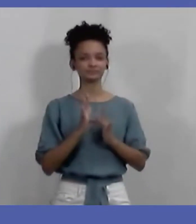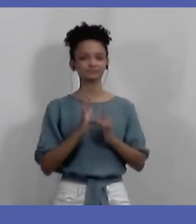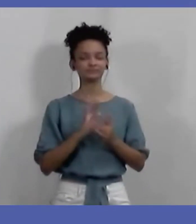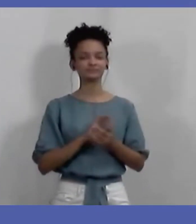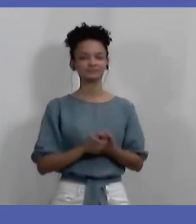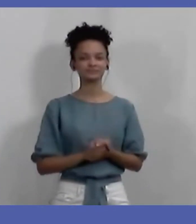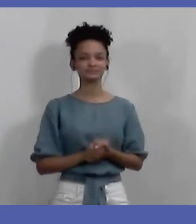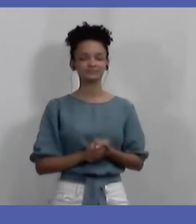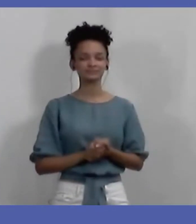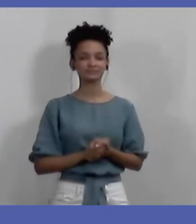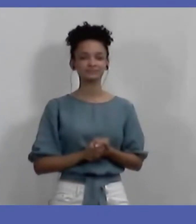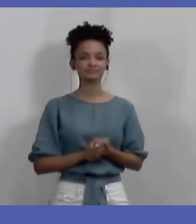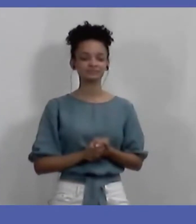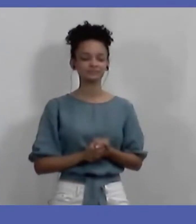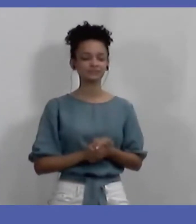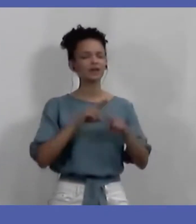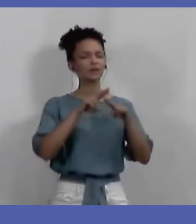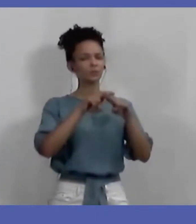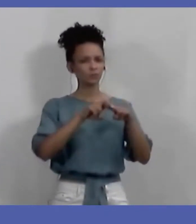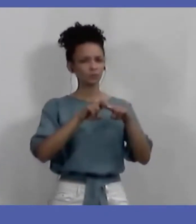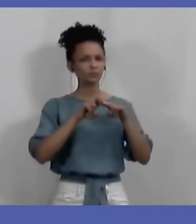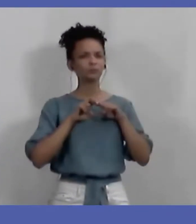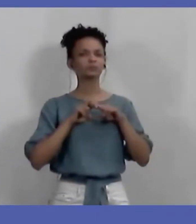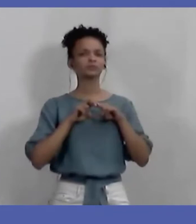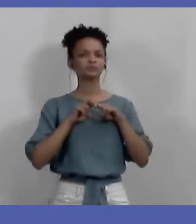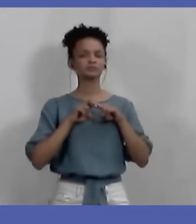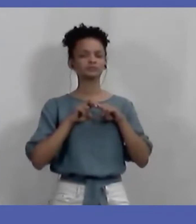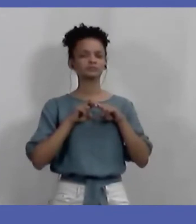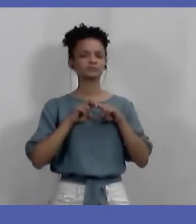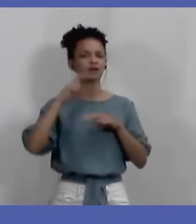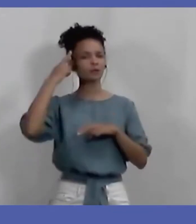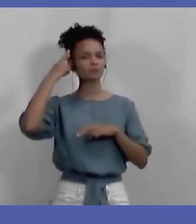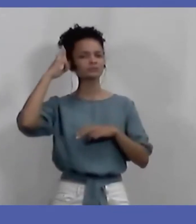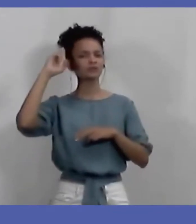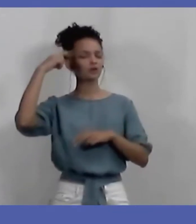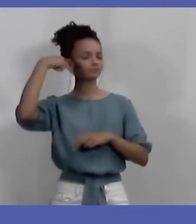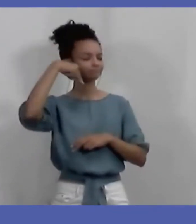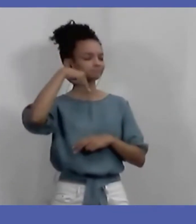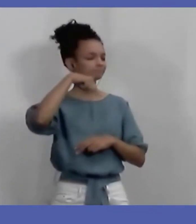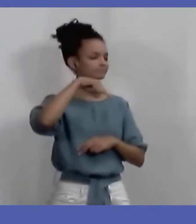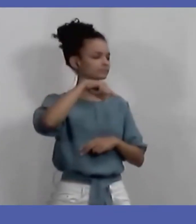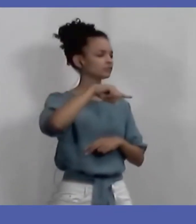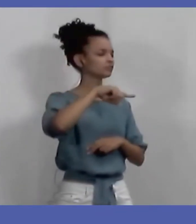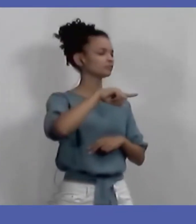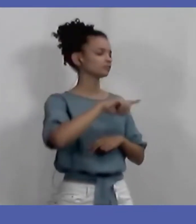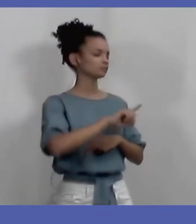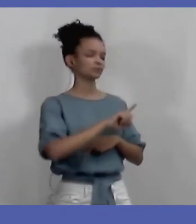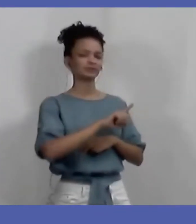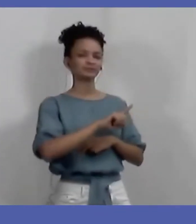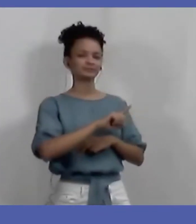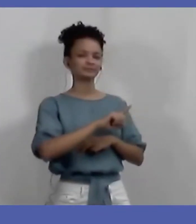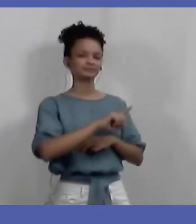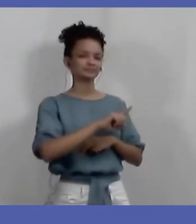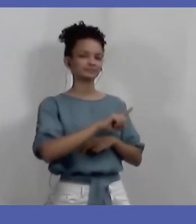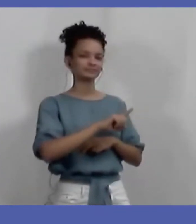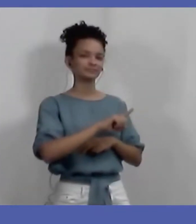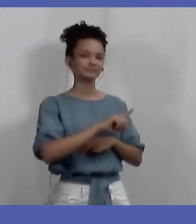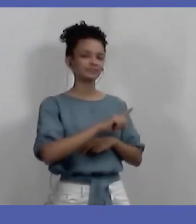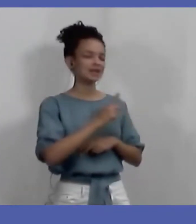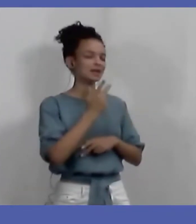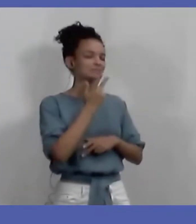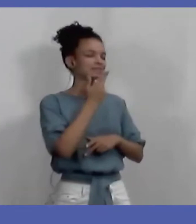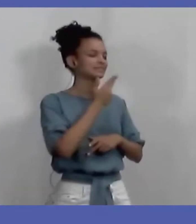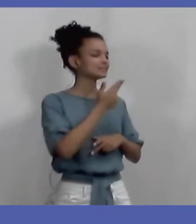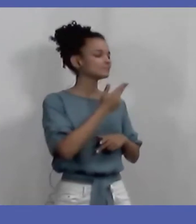Ele saiu, né, como um semeador que saiu a semear.